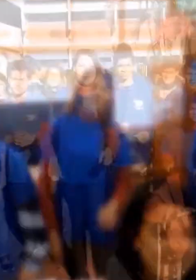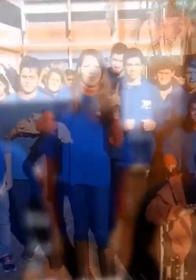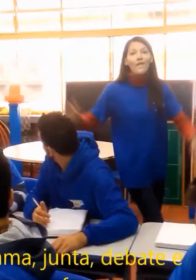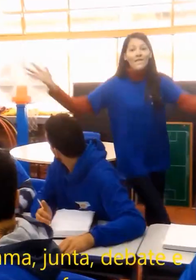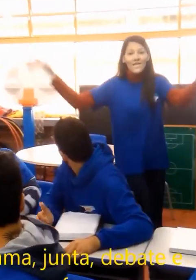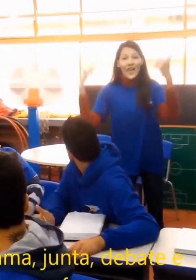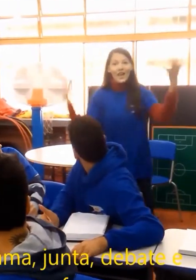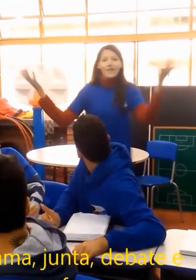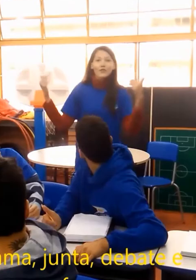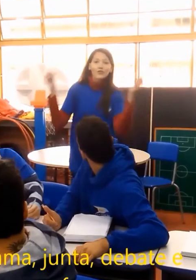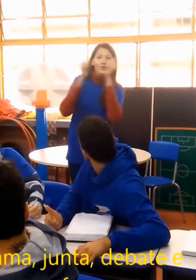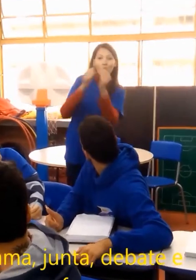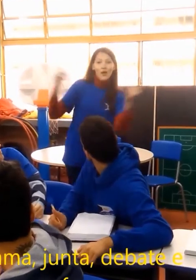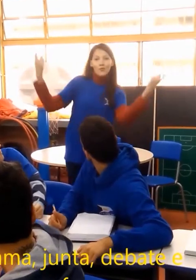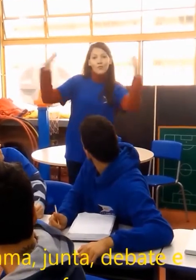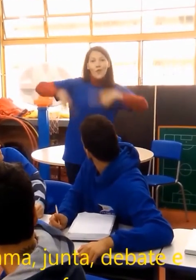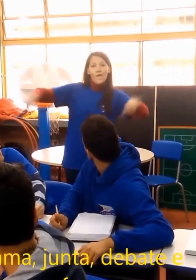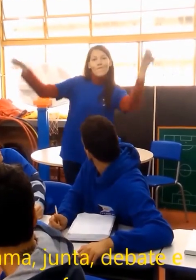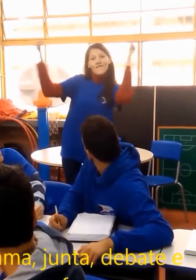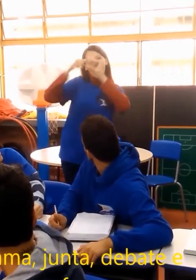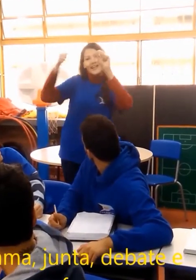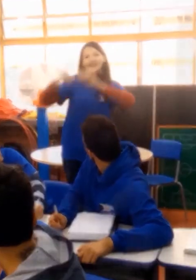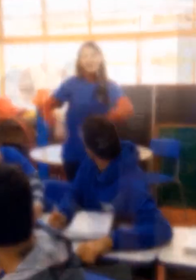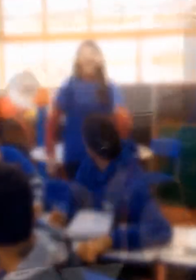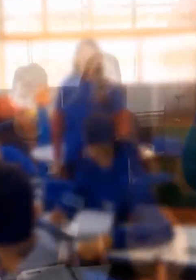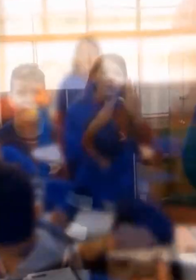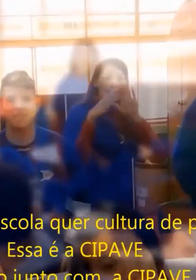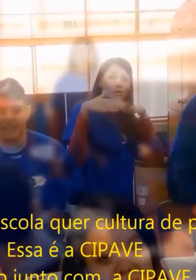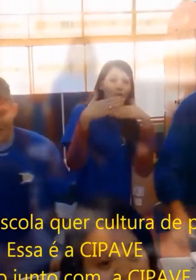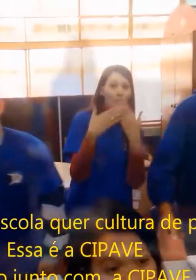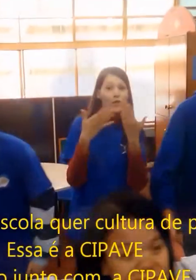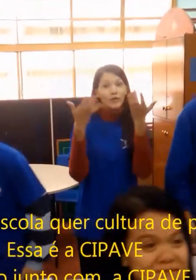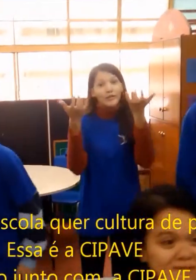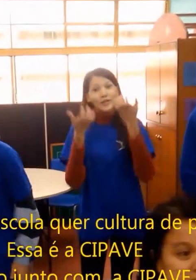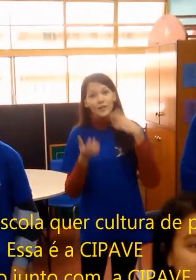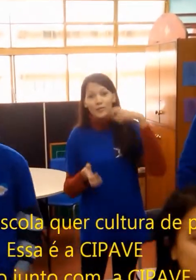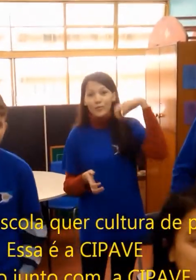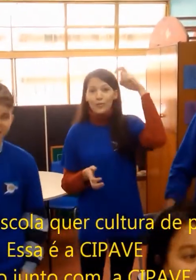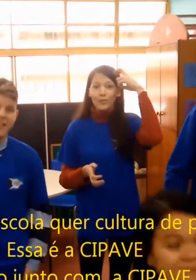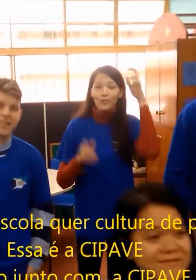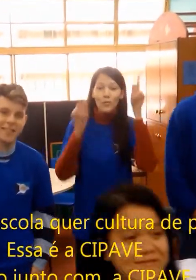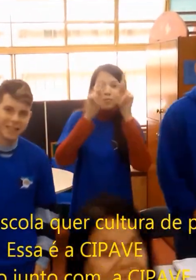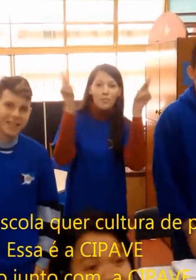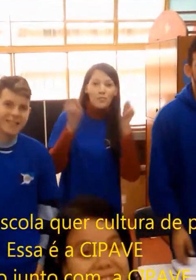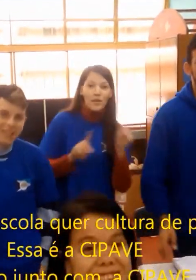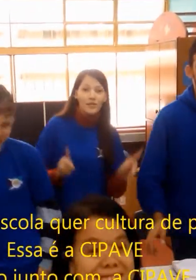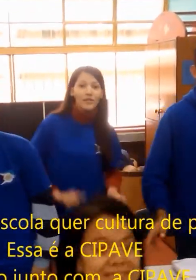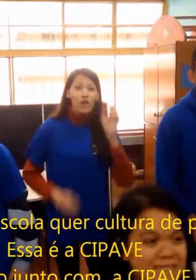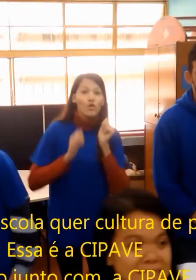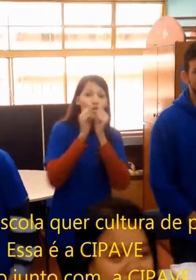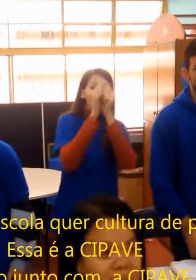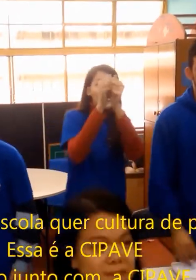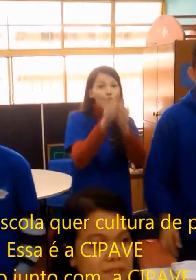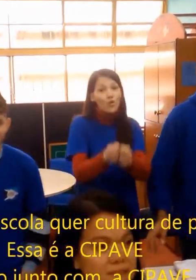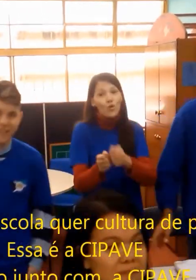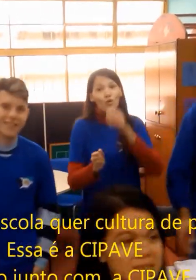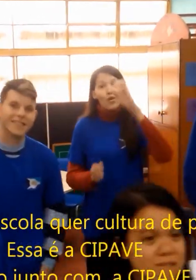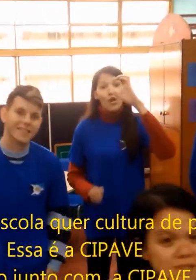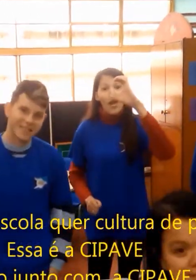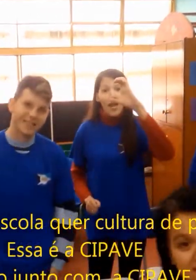CIPAVI. Chama, junta, debate, faz. Nossa escola que é cultura de paz. Junto com a CIPAVI. Tamo junto com